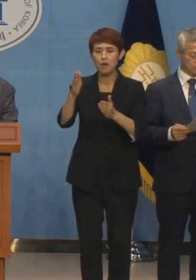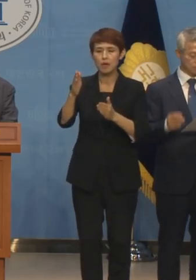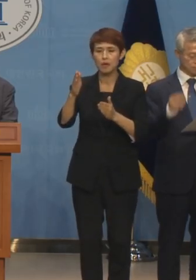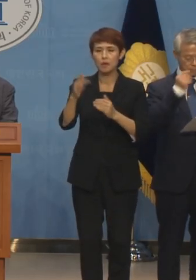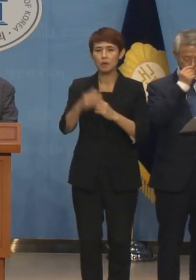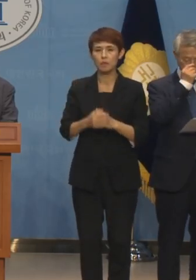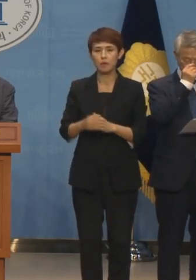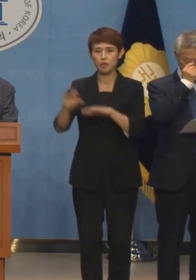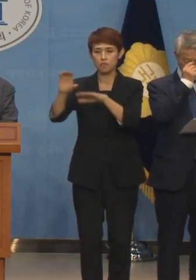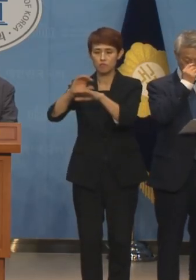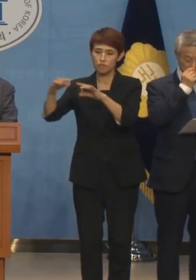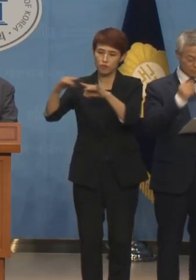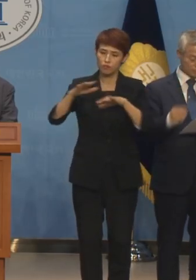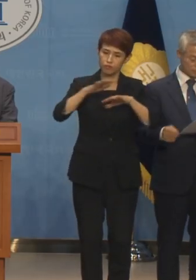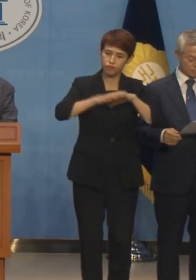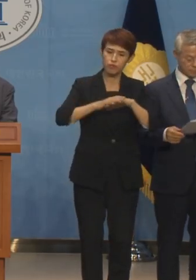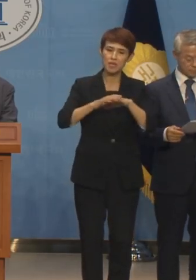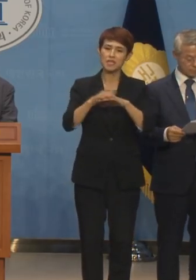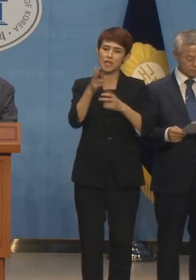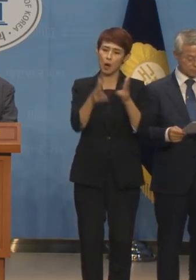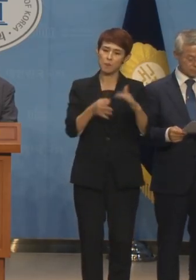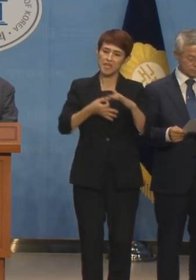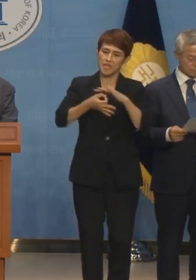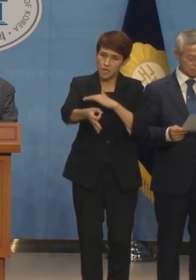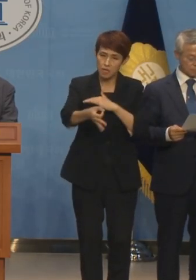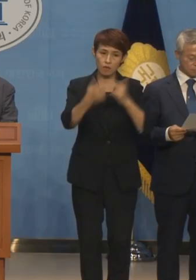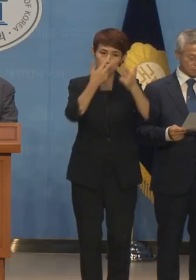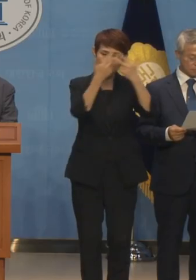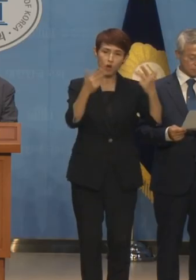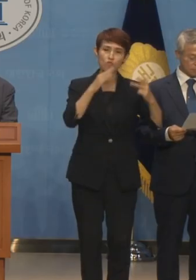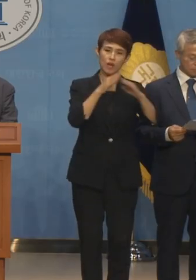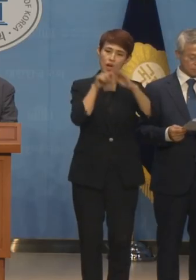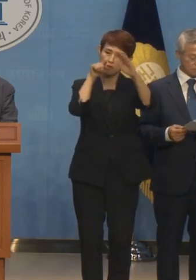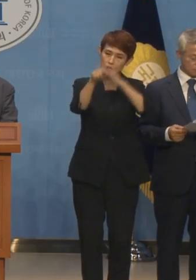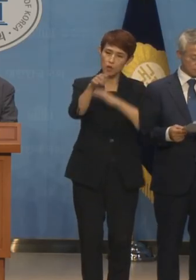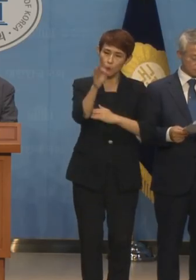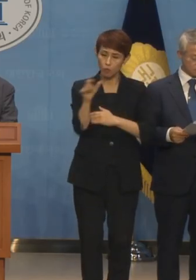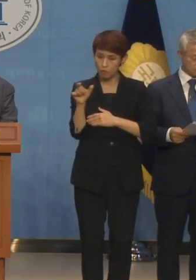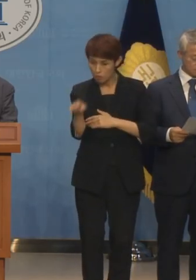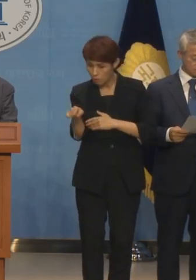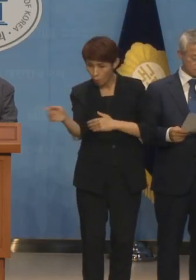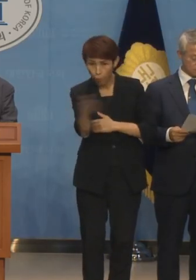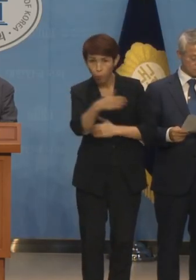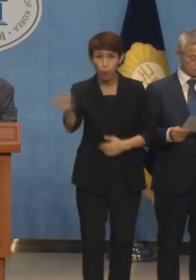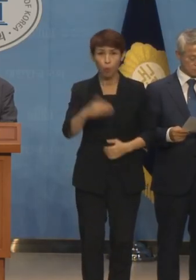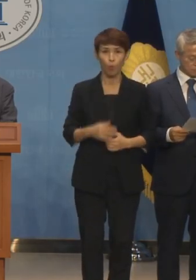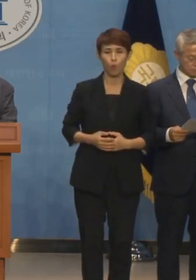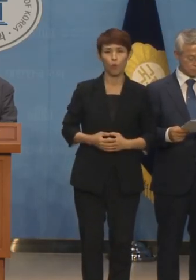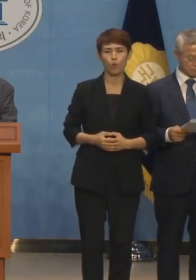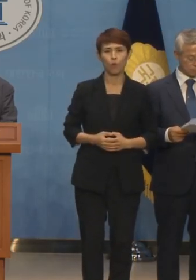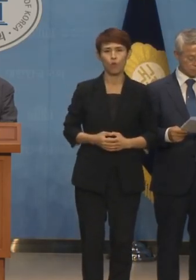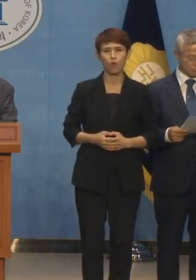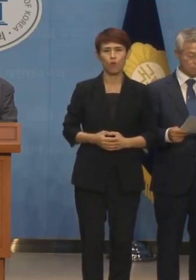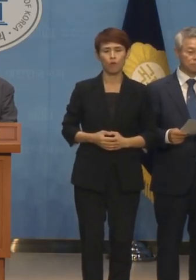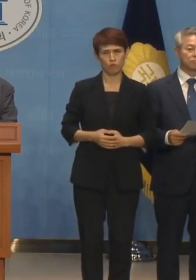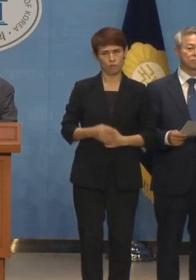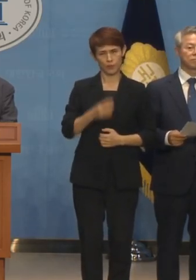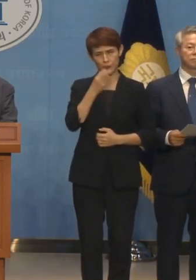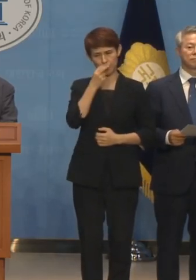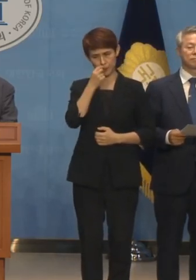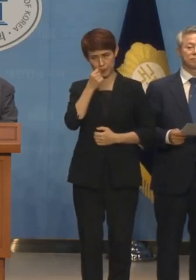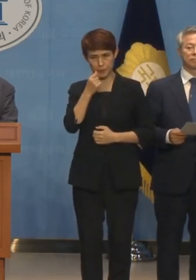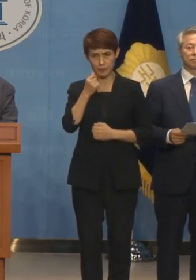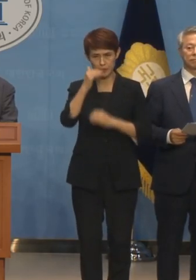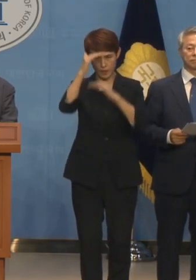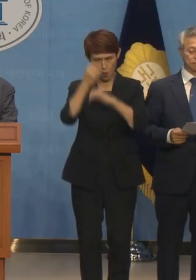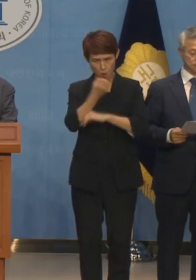사업비 대납이라거나 이재명 대표 방북 비용 대납이라는 내용은 없습니다. 누가 교묘하게 사실을